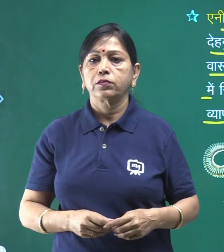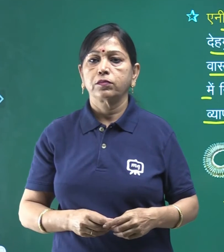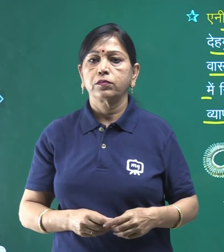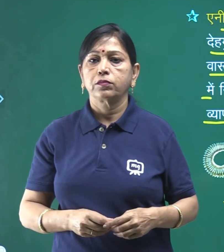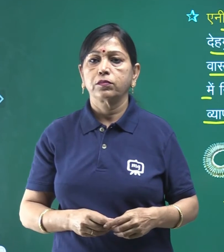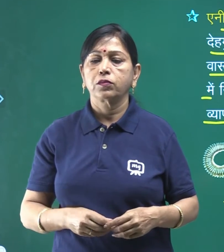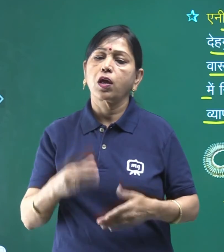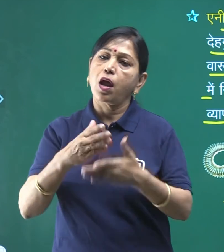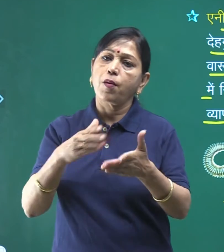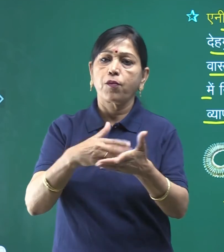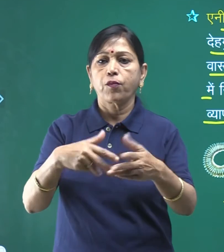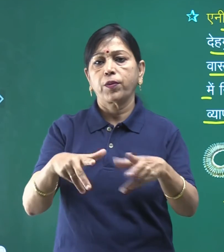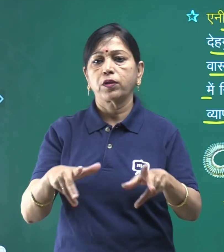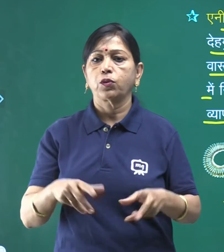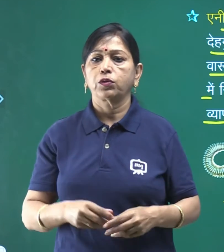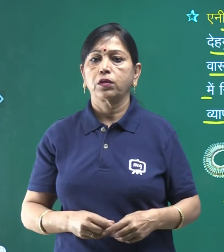व्यापक भिन्नता होती है।